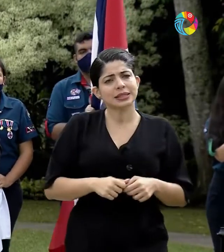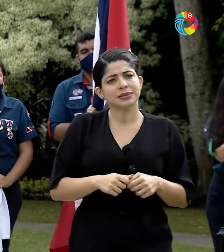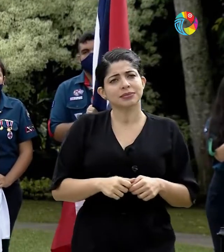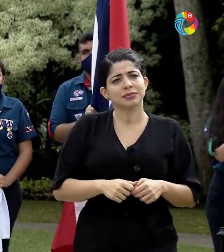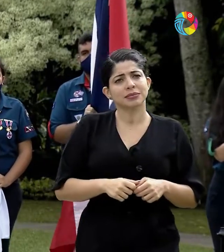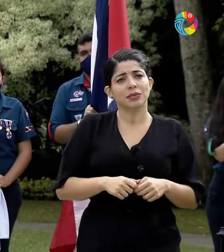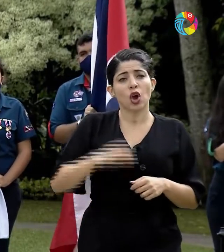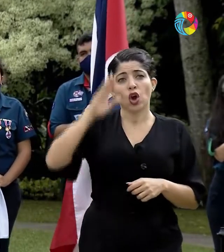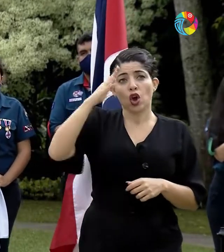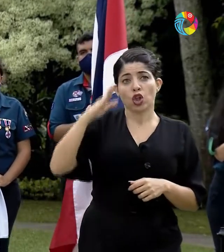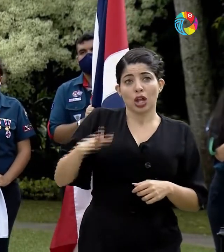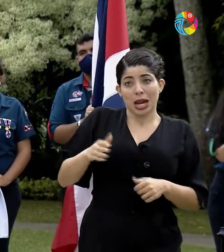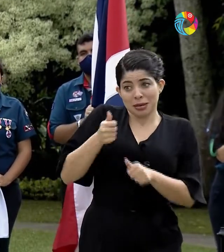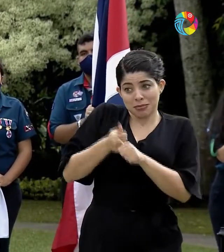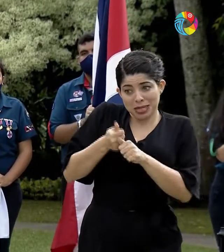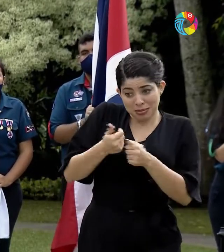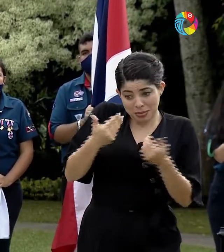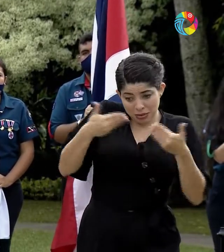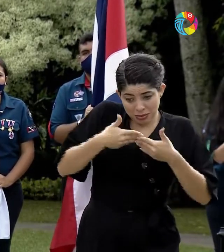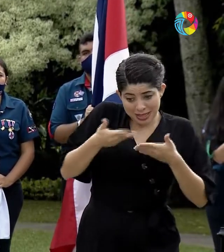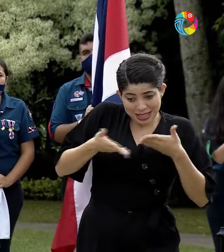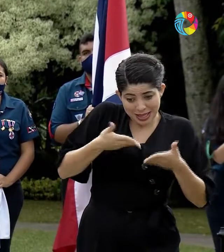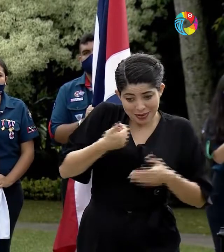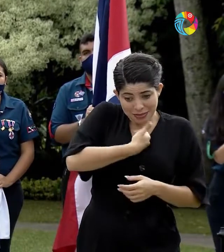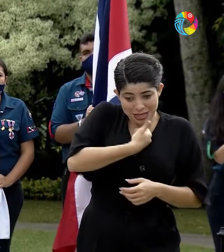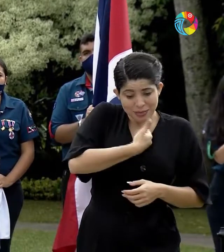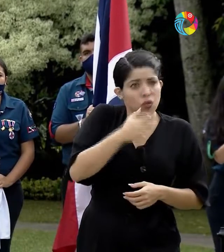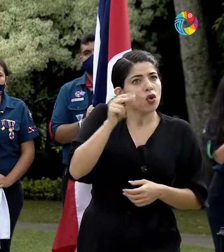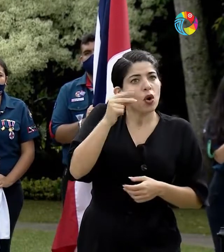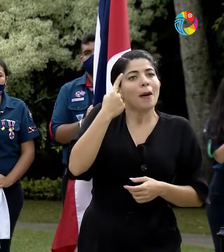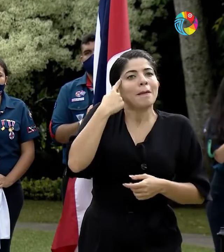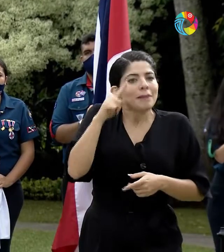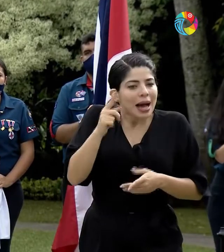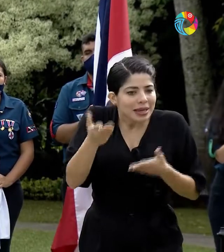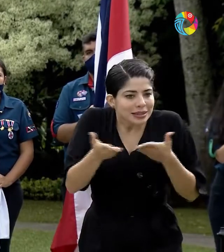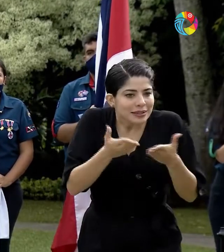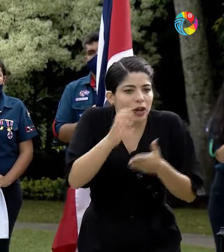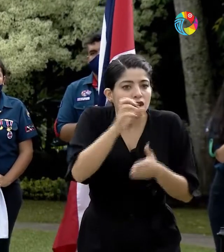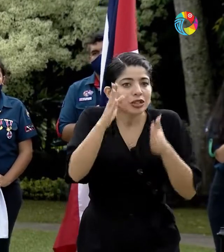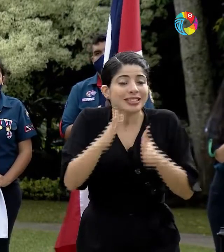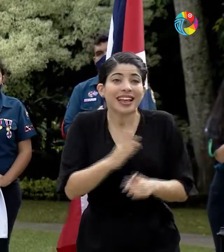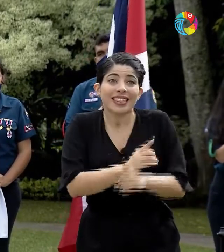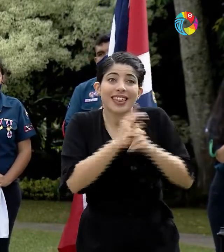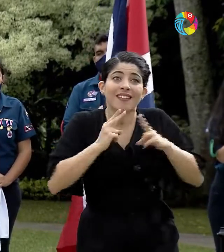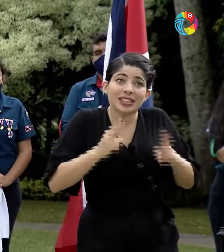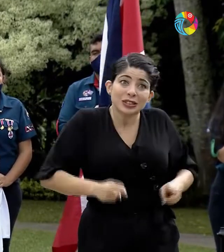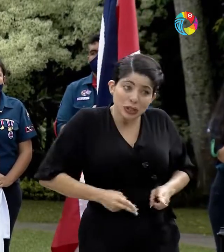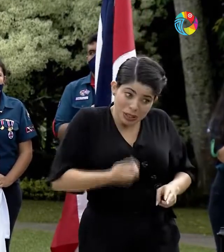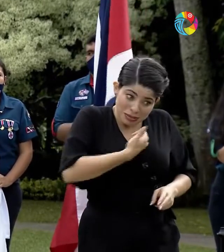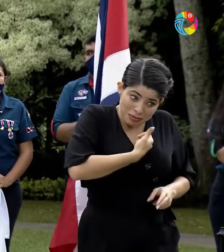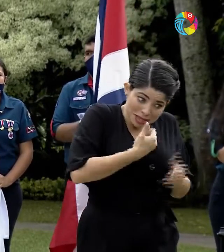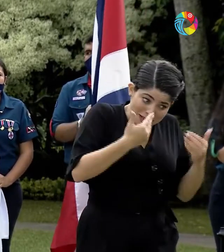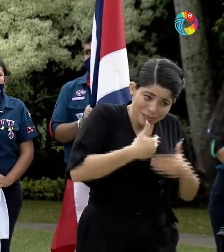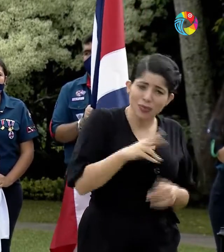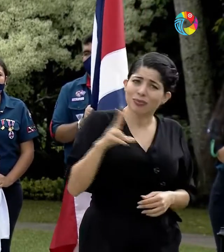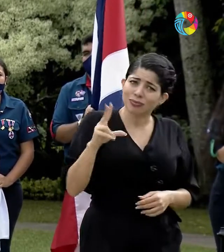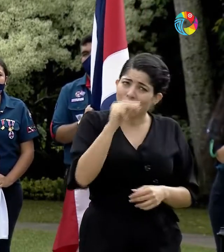¿La Contraloría es un fin en sí mismo? No, es para servirle a los costarricenses. ¿La Defensoría es un fin en sí mismo?